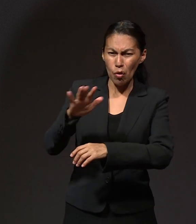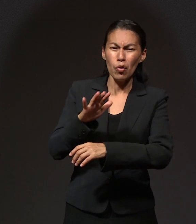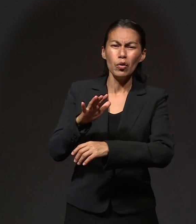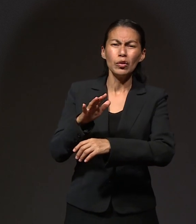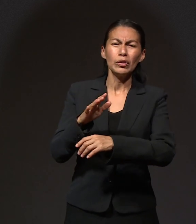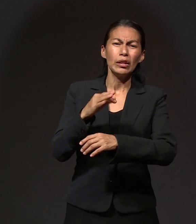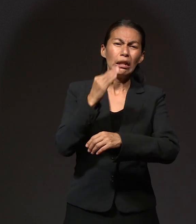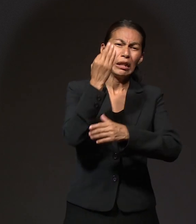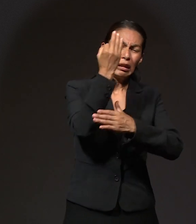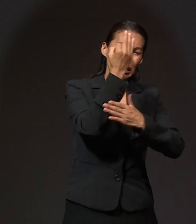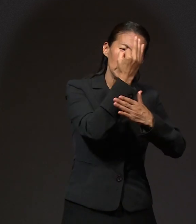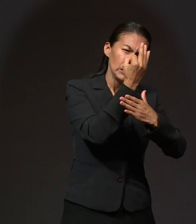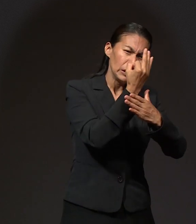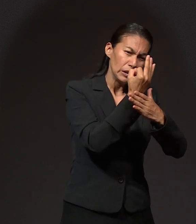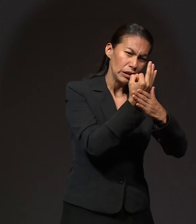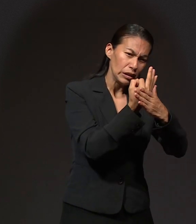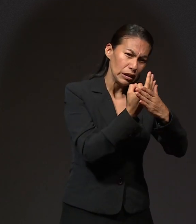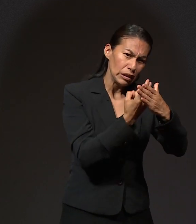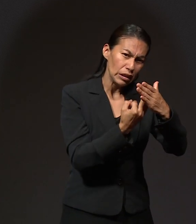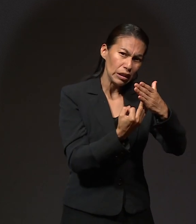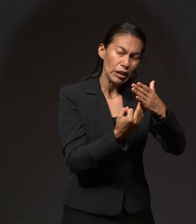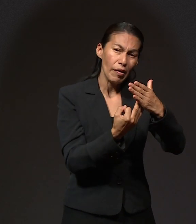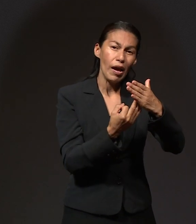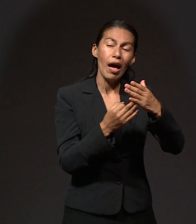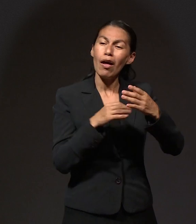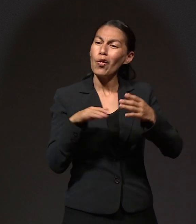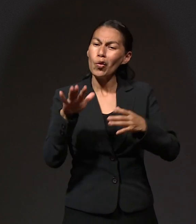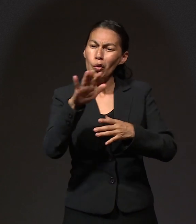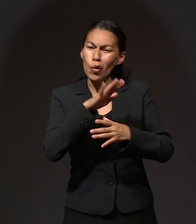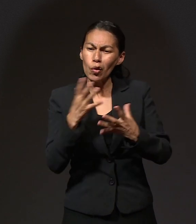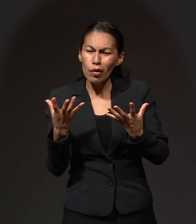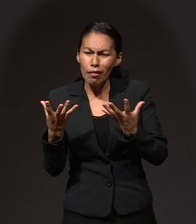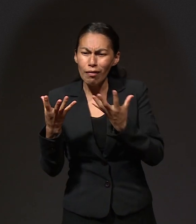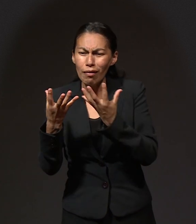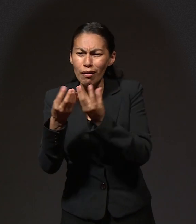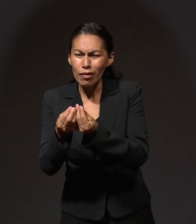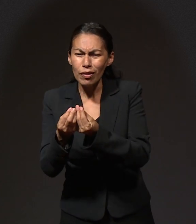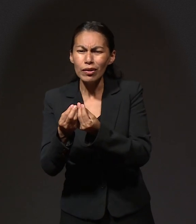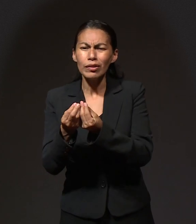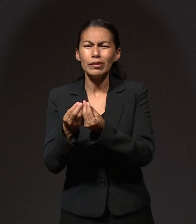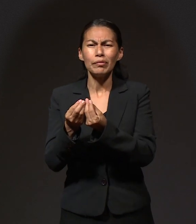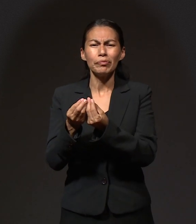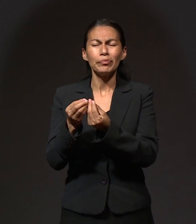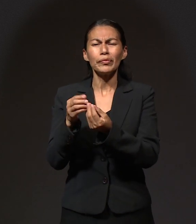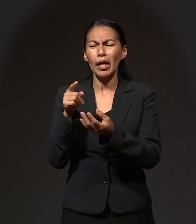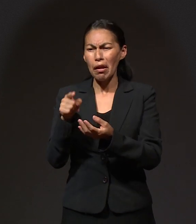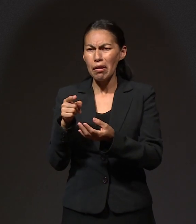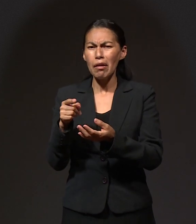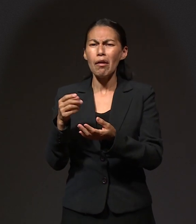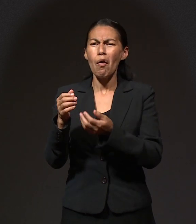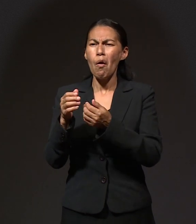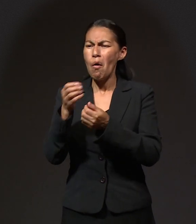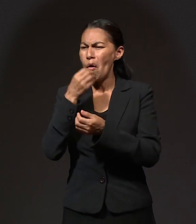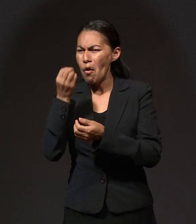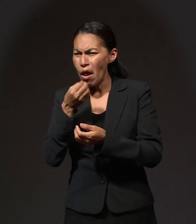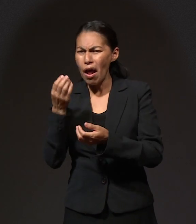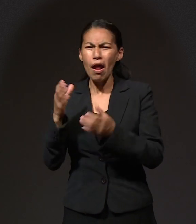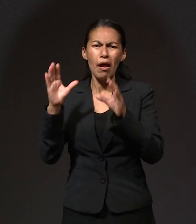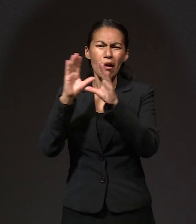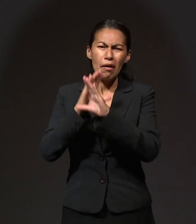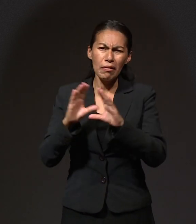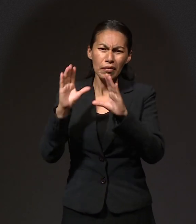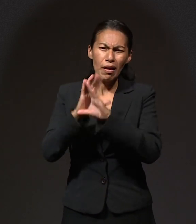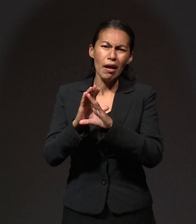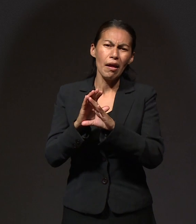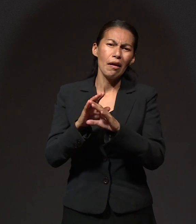nos reuníamos en el culto familiar, en la reunión de familia, para agradecer a Dios por el don de la vida, agradecerle por tantas bendiciones, y también pedir, pero algo